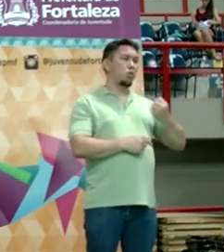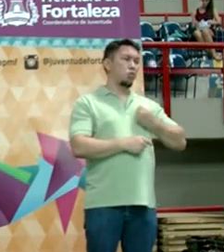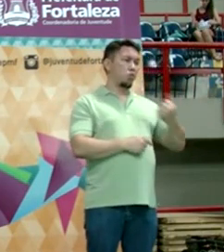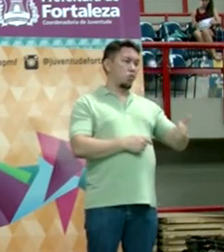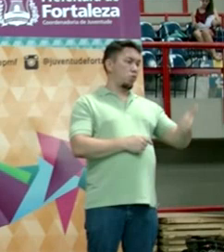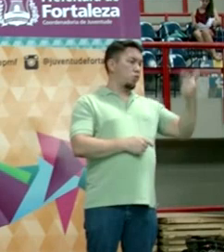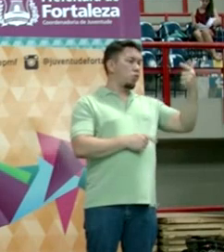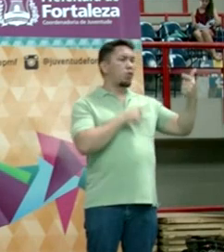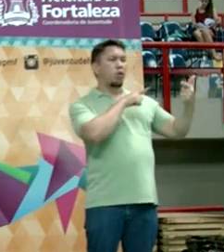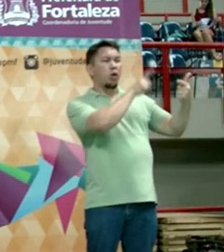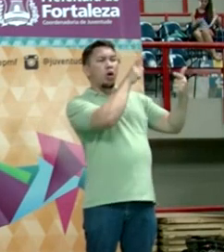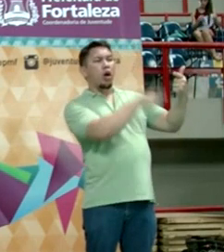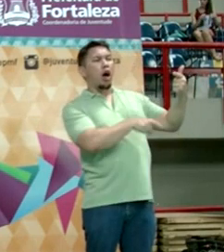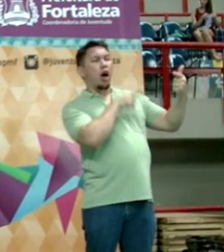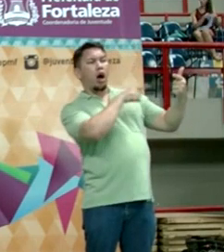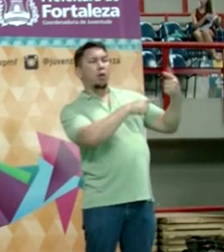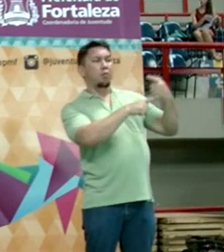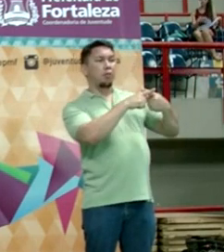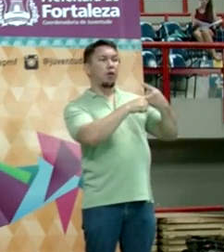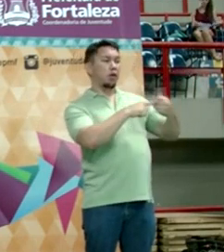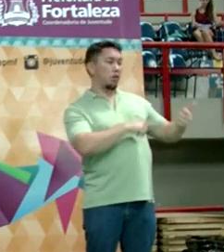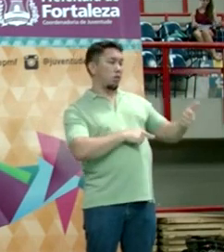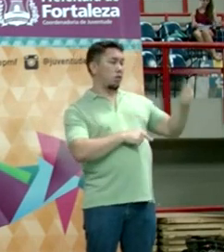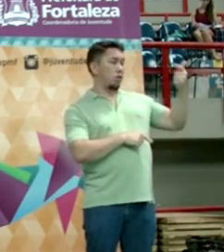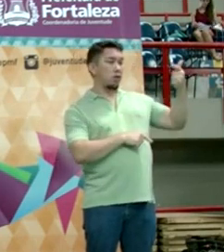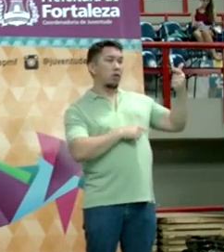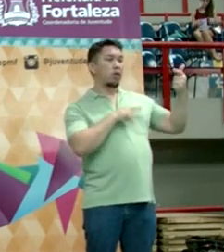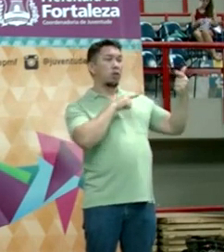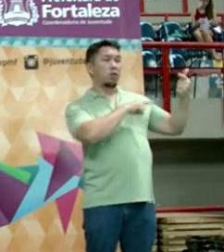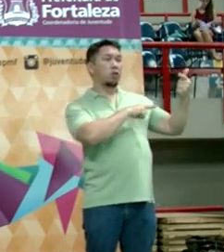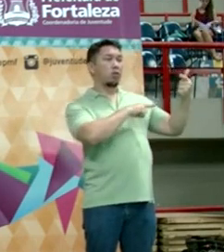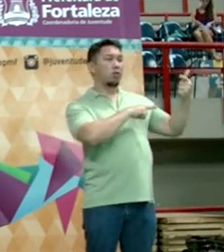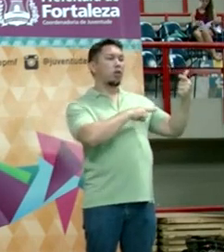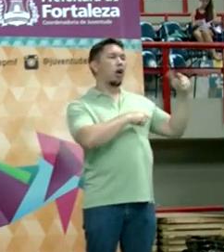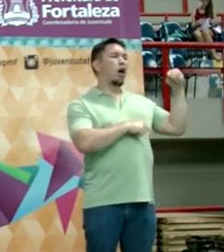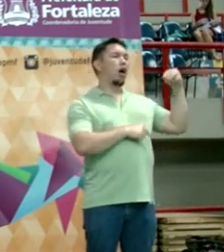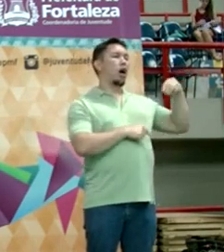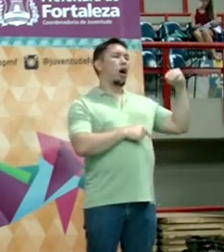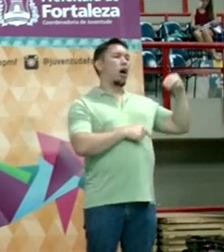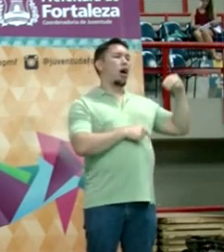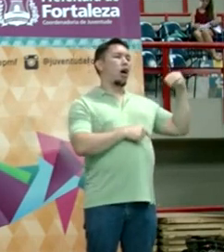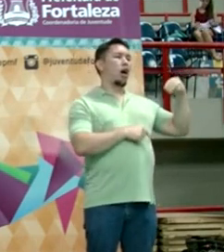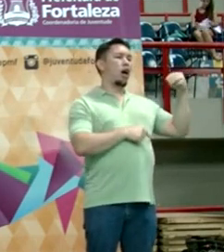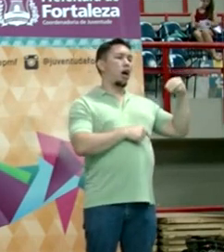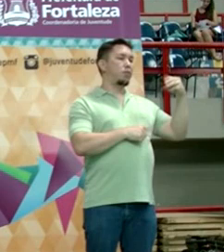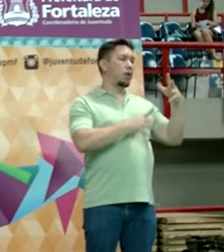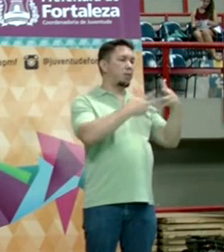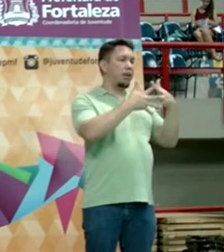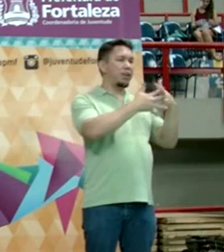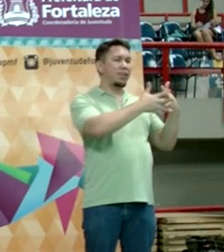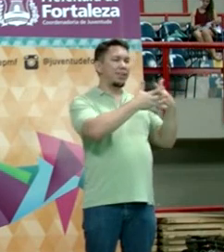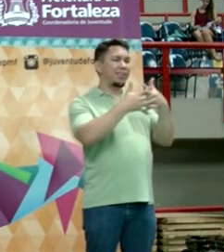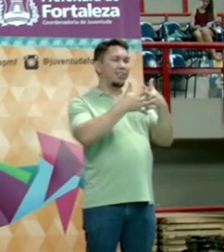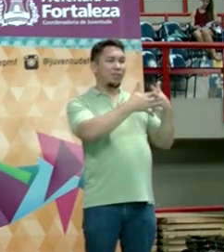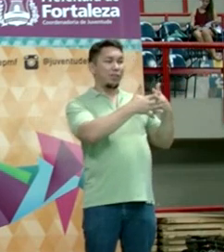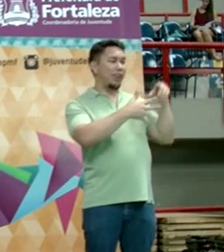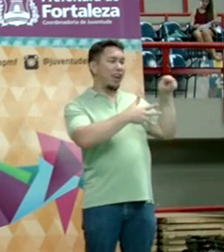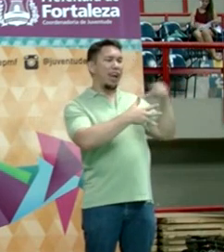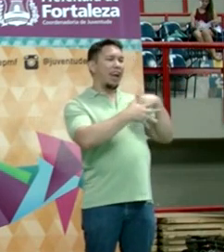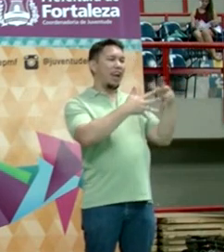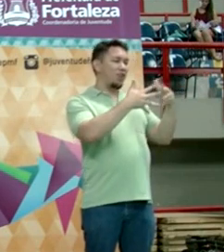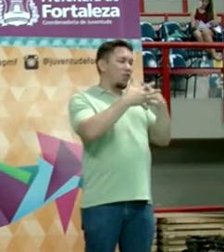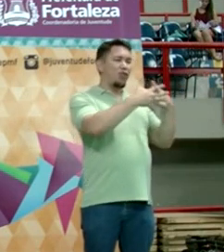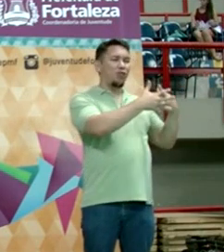sabe por que tem 12? Porque um 12 faz parte do que a gente chama de a matemática dos conflitos. Ele